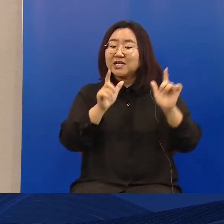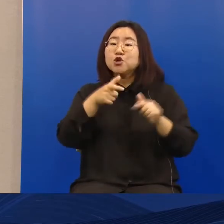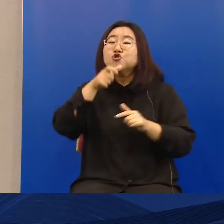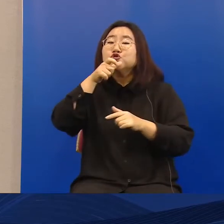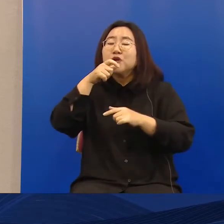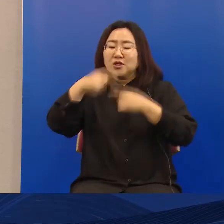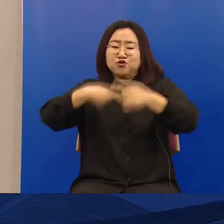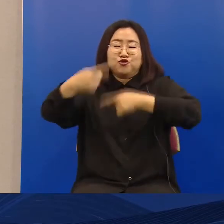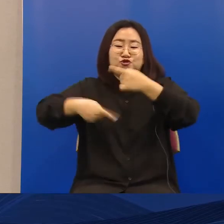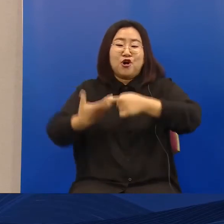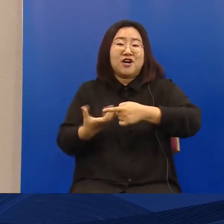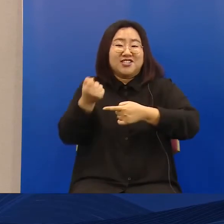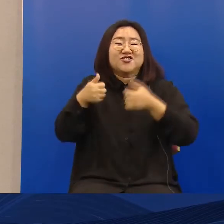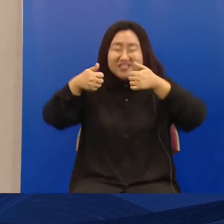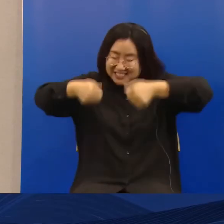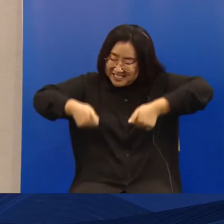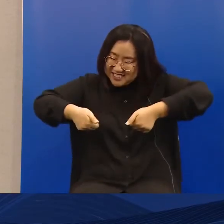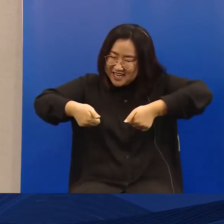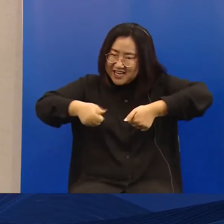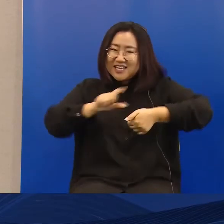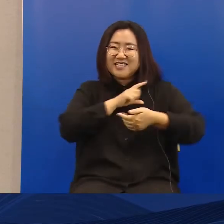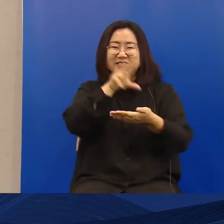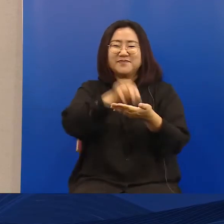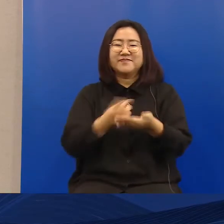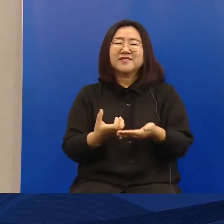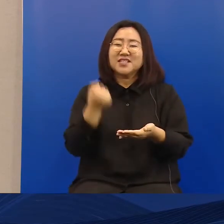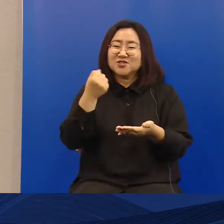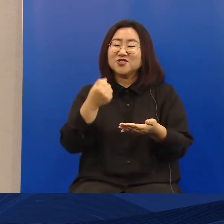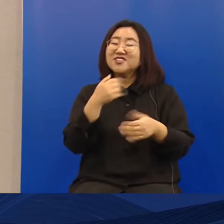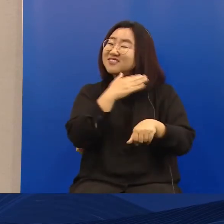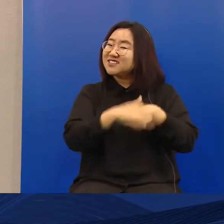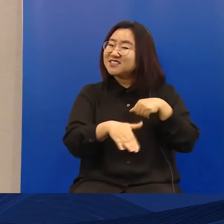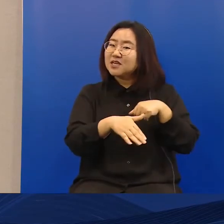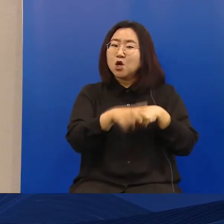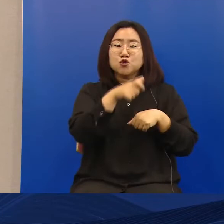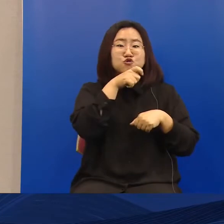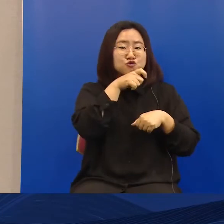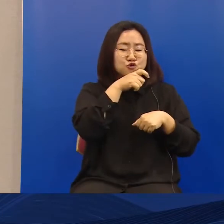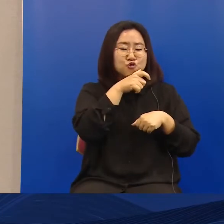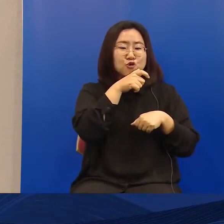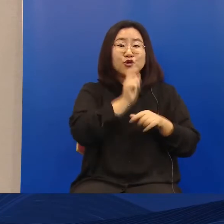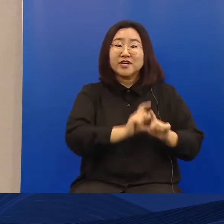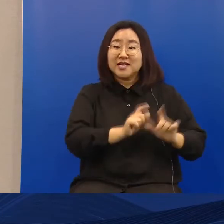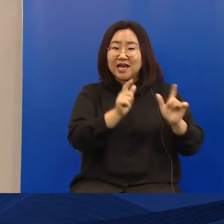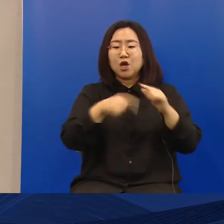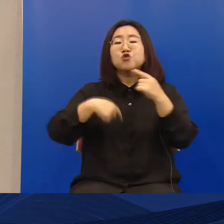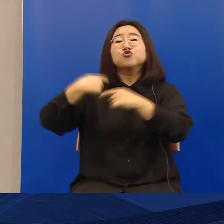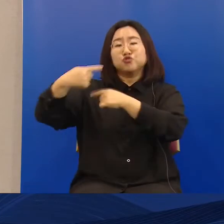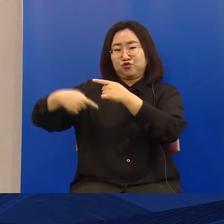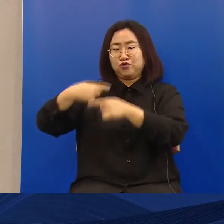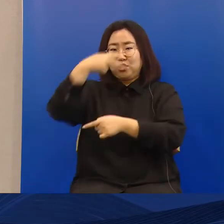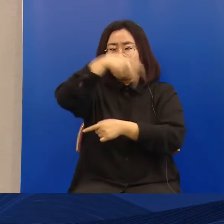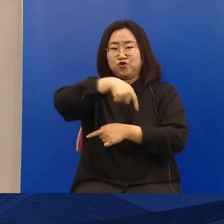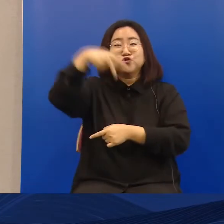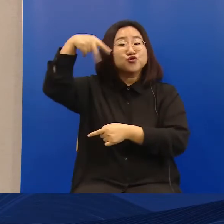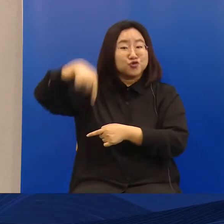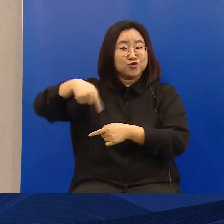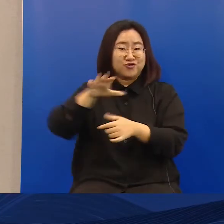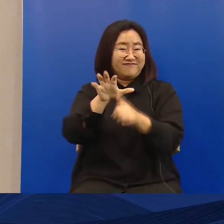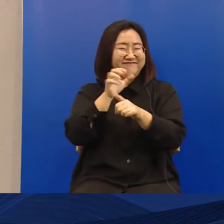인사하기라는 슬로건을 내밀어서 슬로건을 만들어서 수요일마다 수어로 한마디씩 인사할 정도로 하는